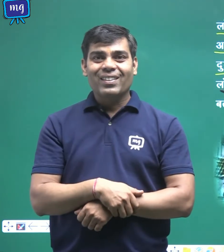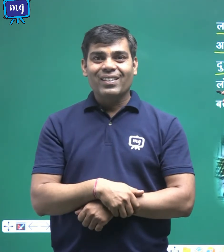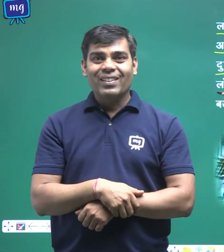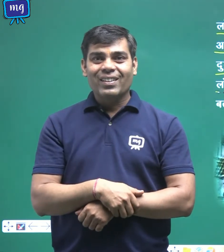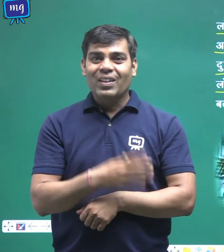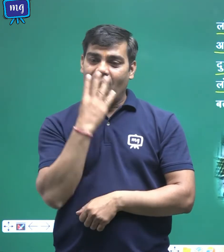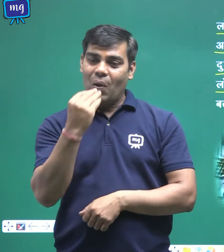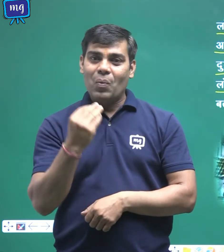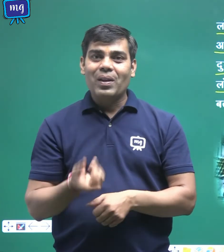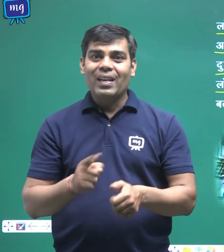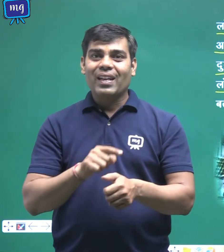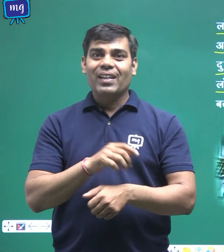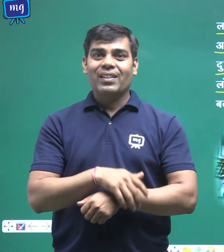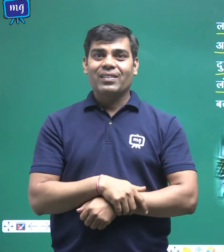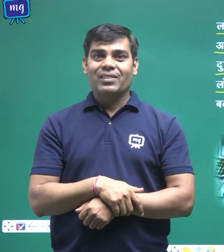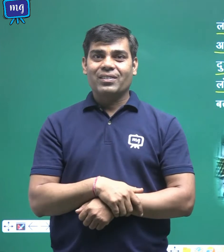लोमड़ी ने